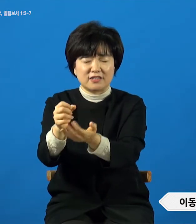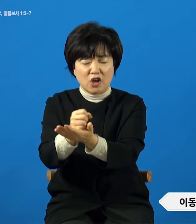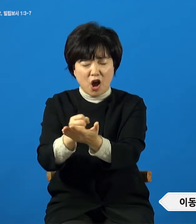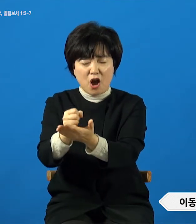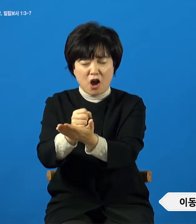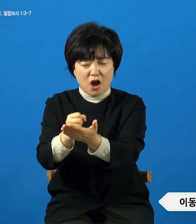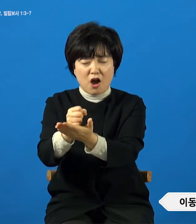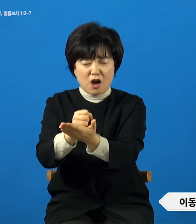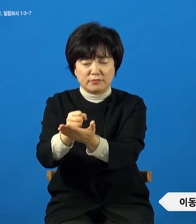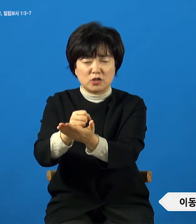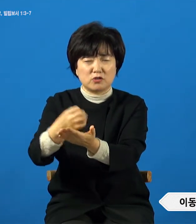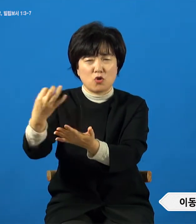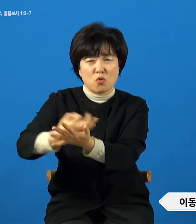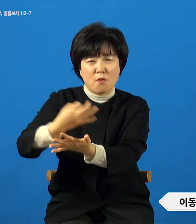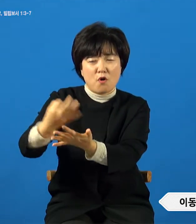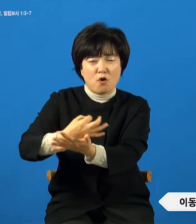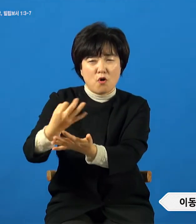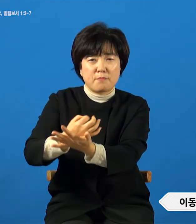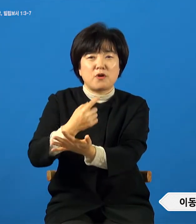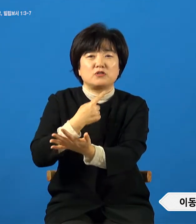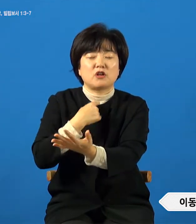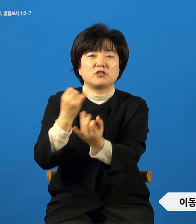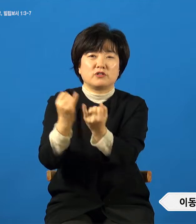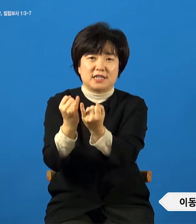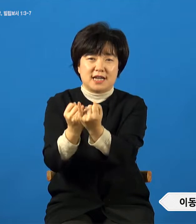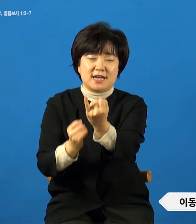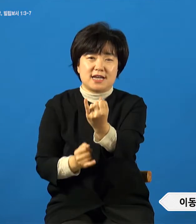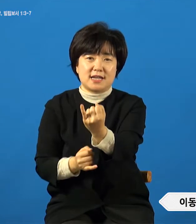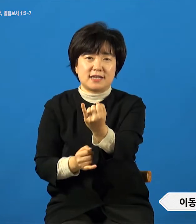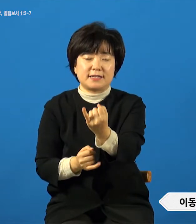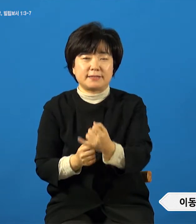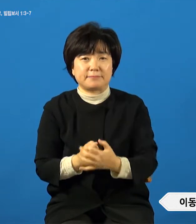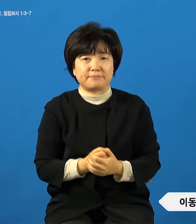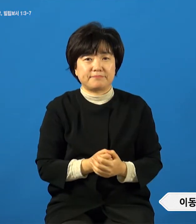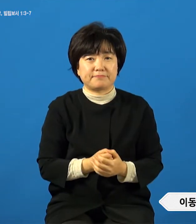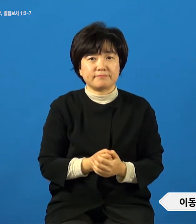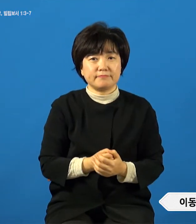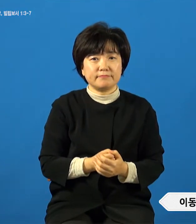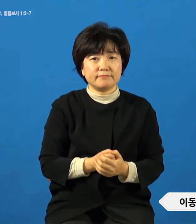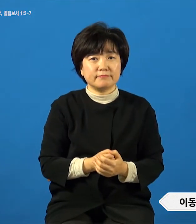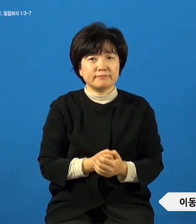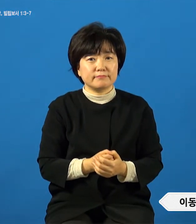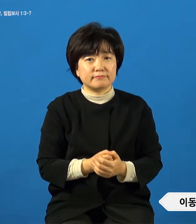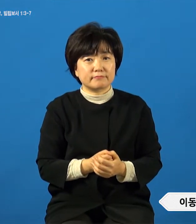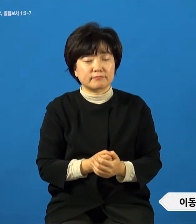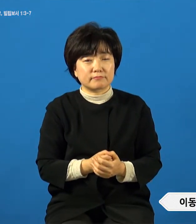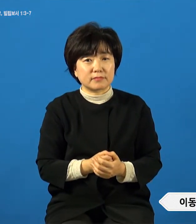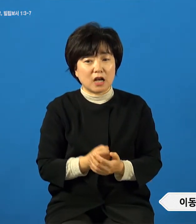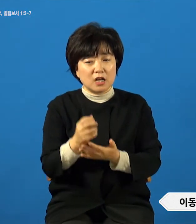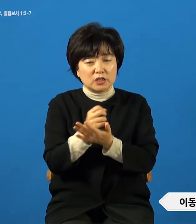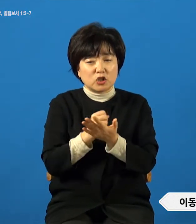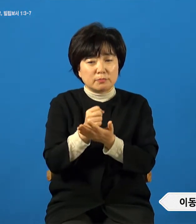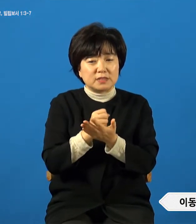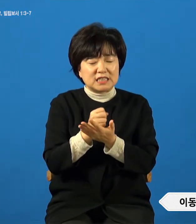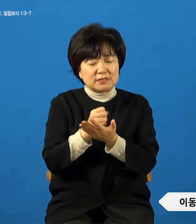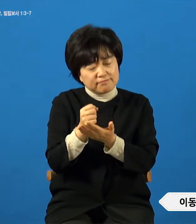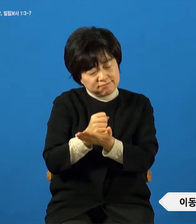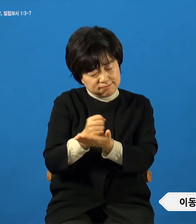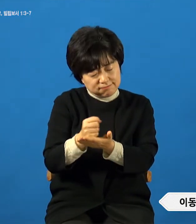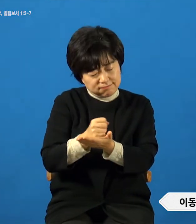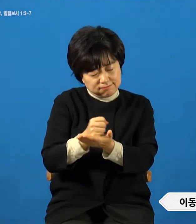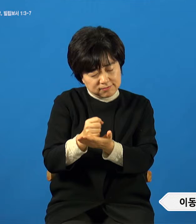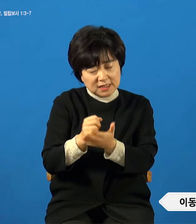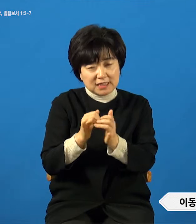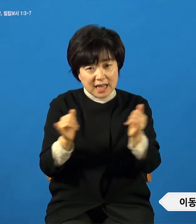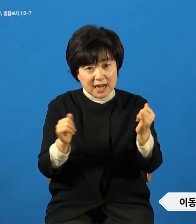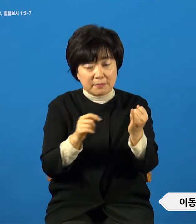쳐서 굉장히 돈을 많이 벌던 여자다. 성경은 이렇게 기록합니다. 네. 그러니까 이 점치는 사람이 돈을